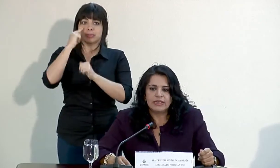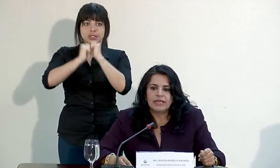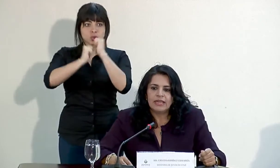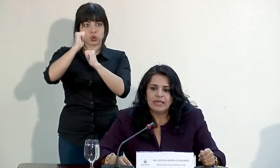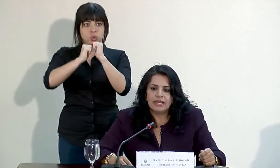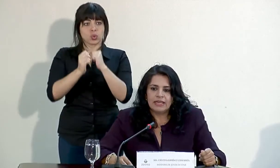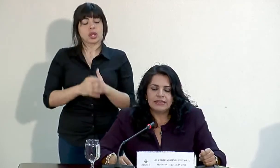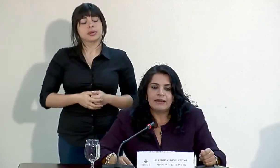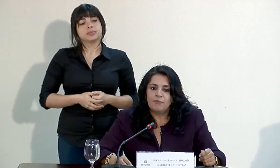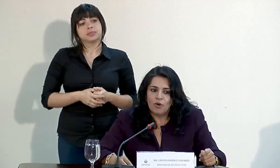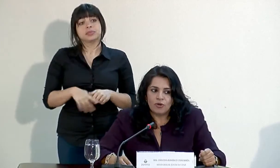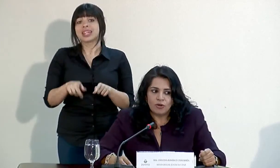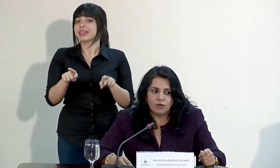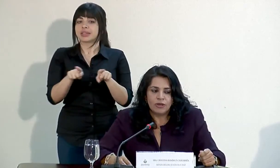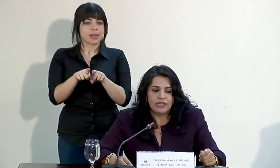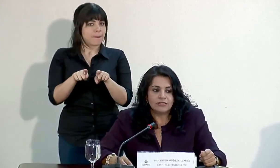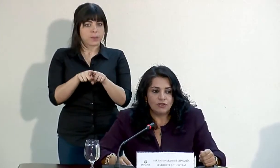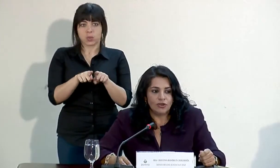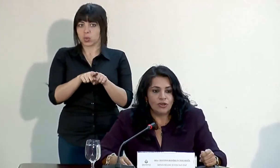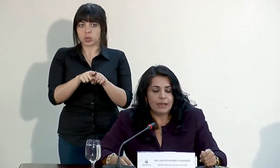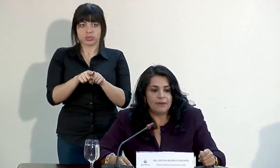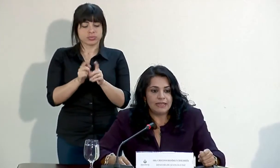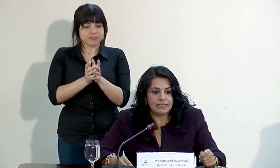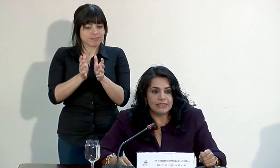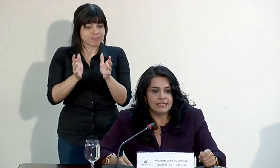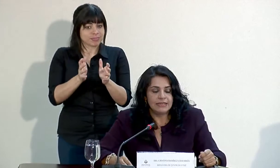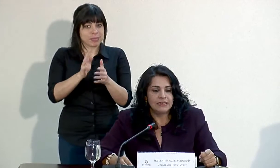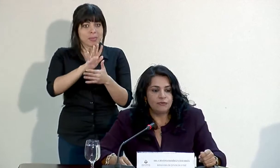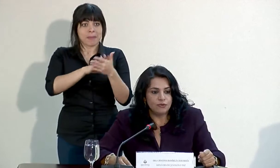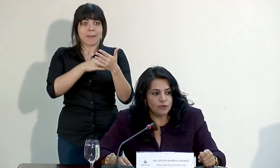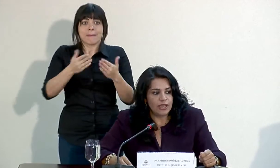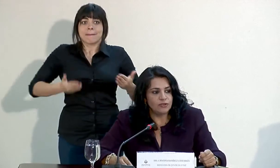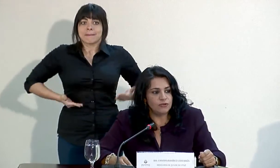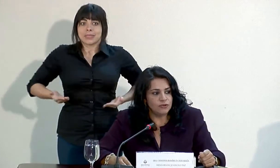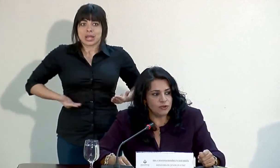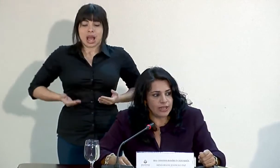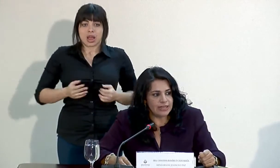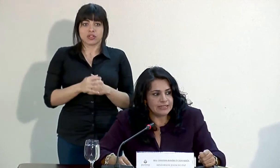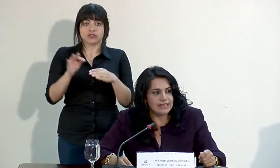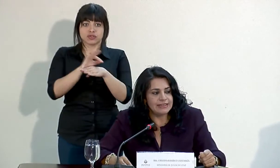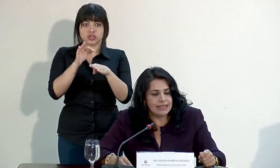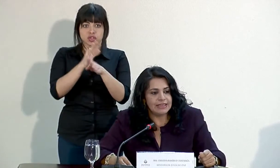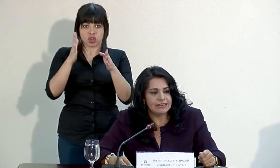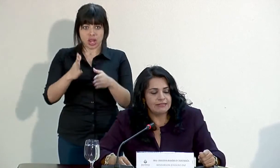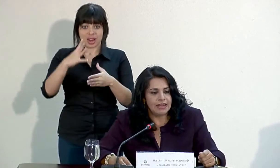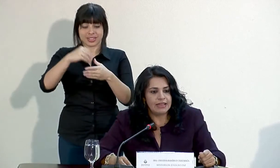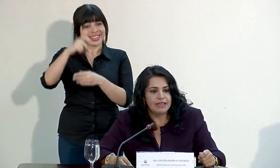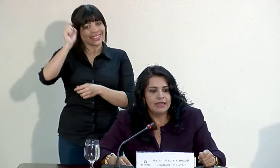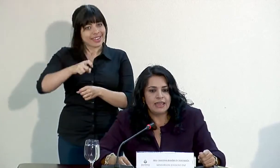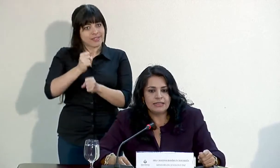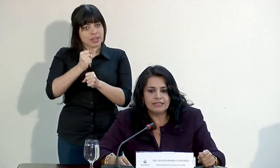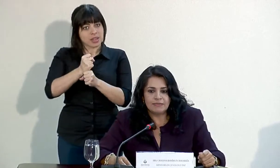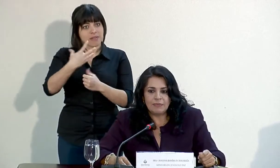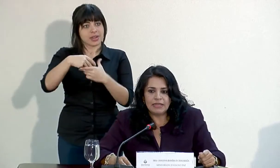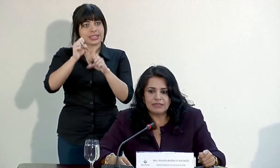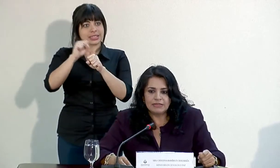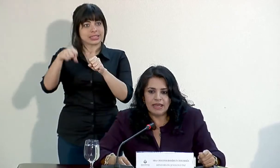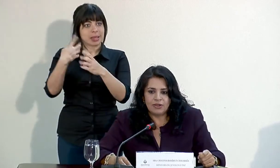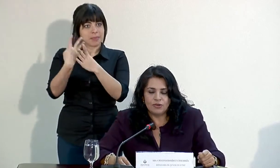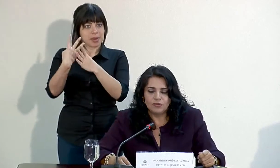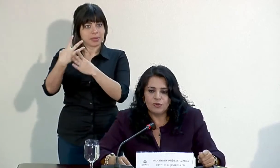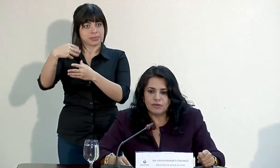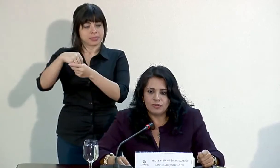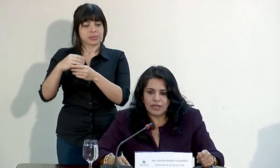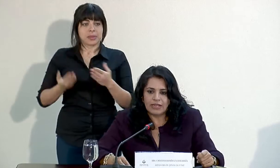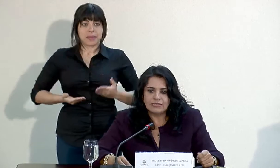infraestructura. Tampoco creció la planilla de funcionarios y funcionarias que tienen que trabajar en el sistema